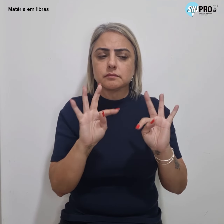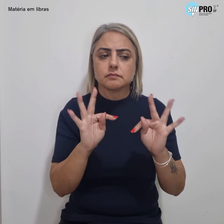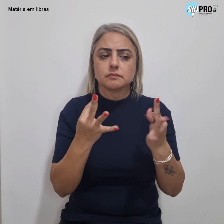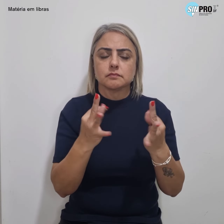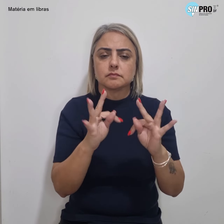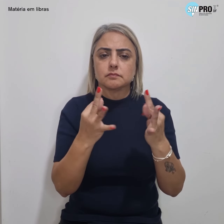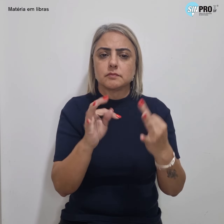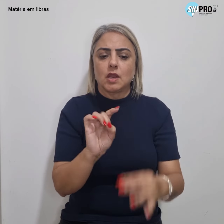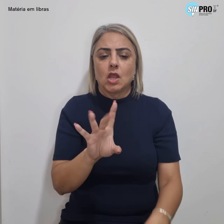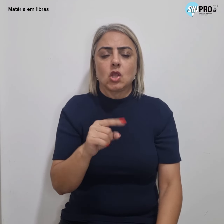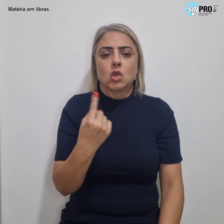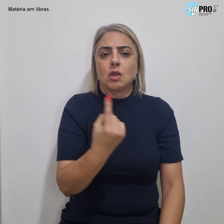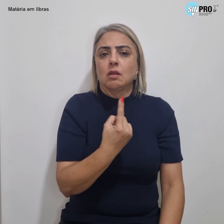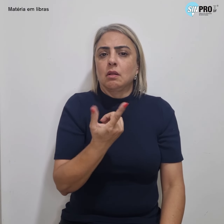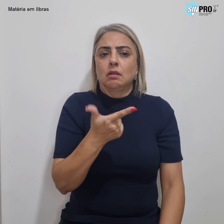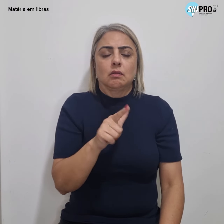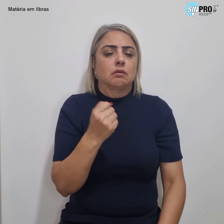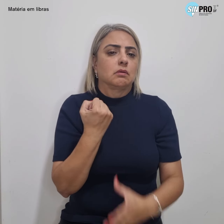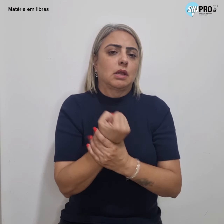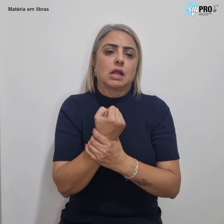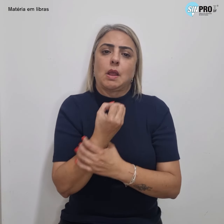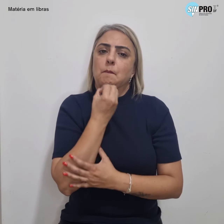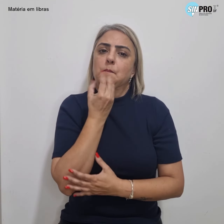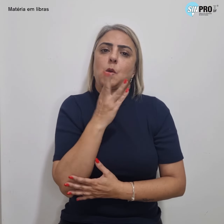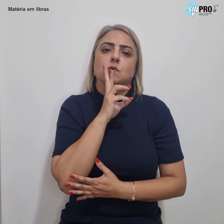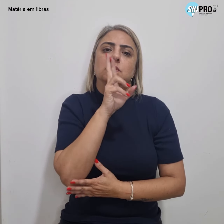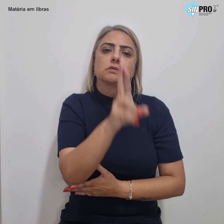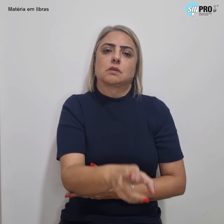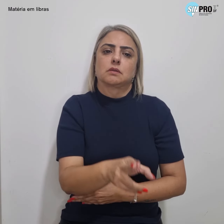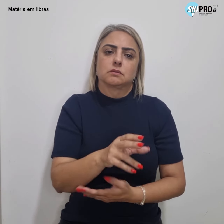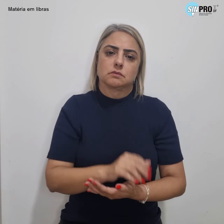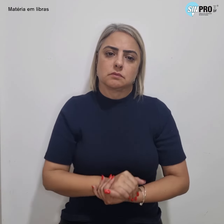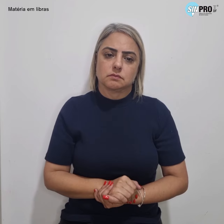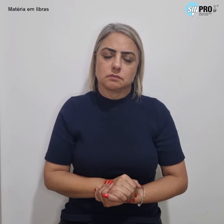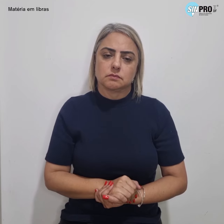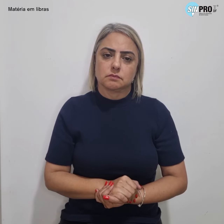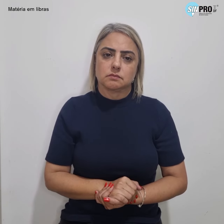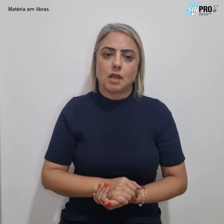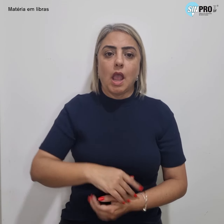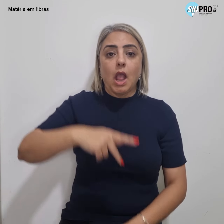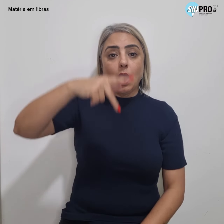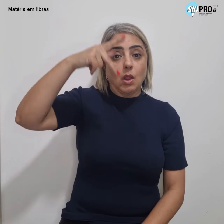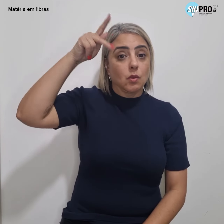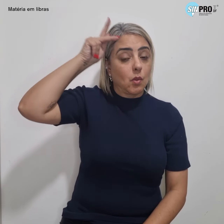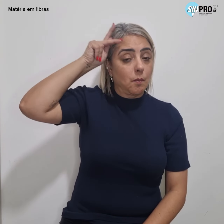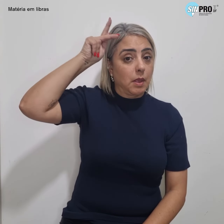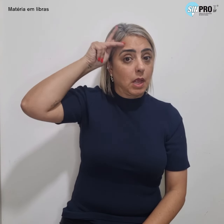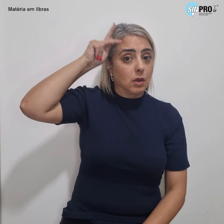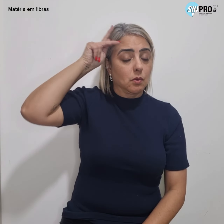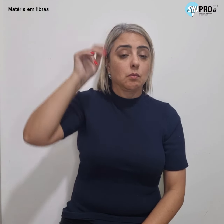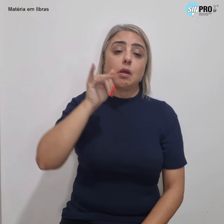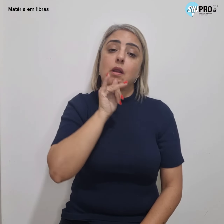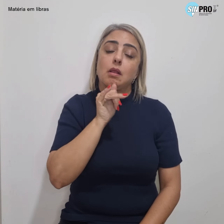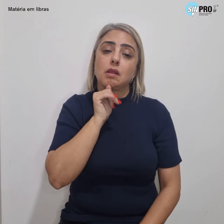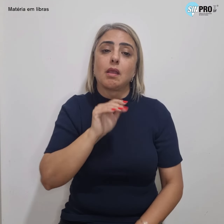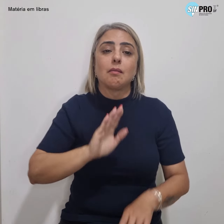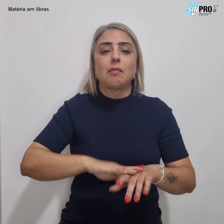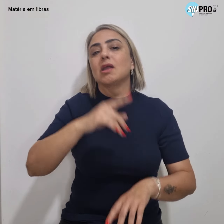sozinha não garante bons resultados. No Peru, por exemplo, mais de um milhão de laptops